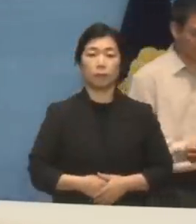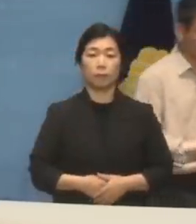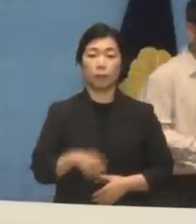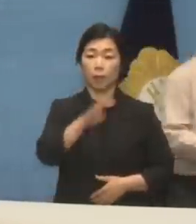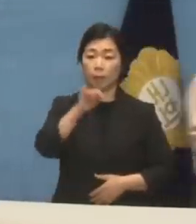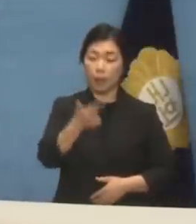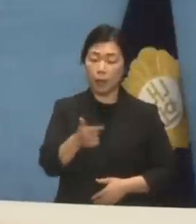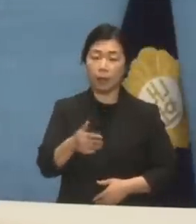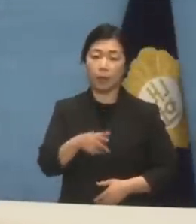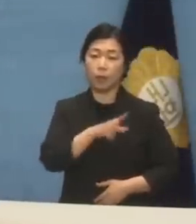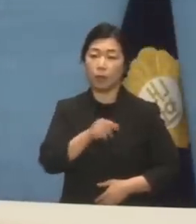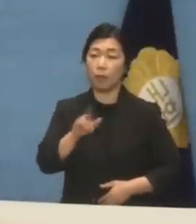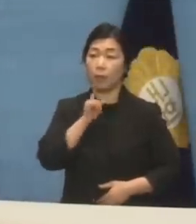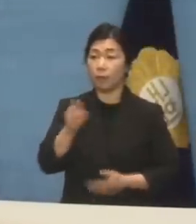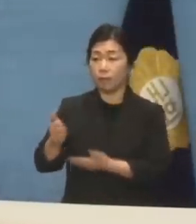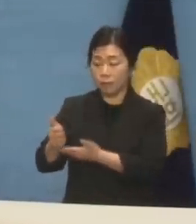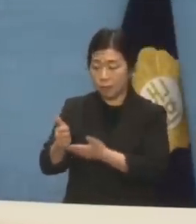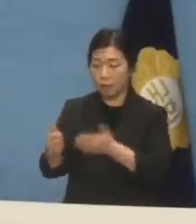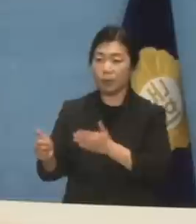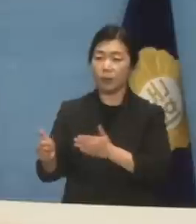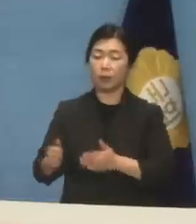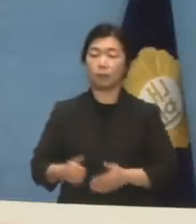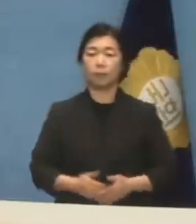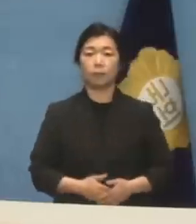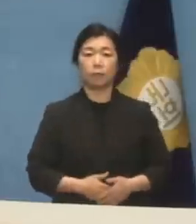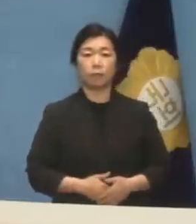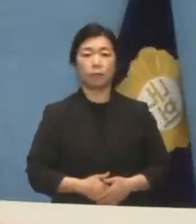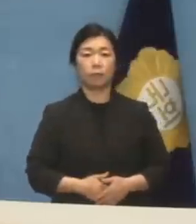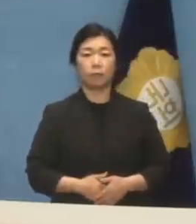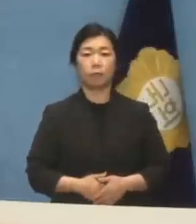우리 민영배 의원님 한 말씀 좀 부탁드리겠습니다. 네.